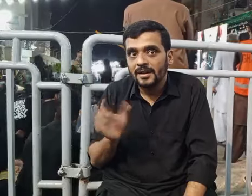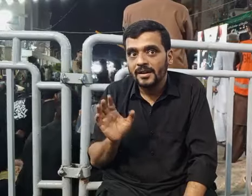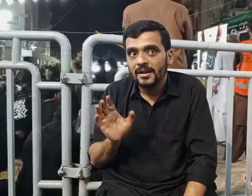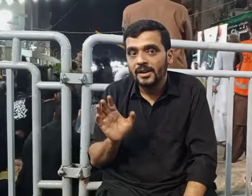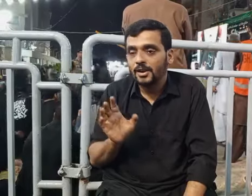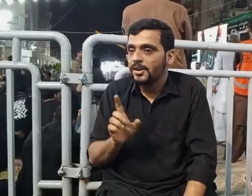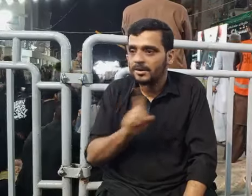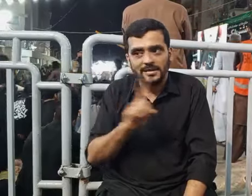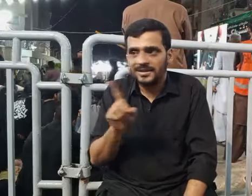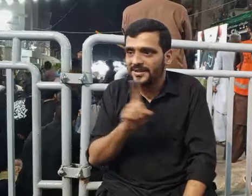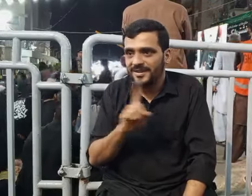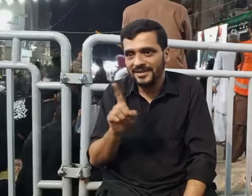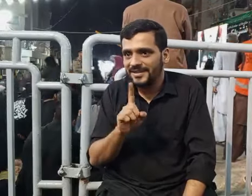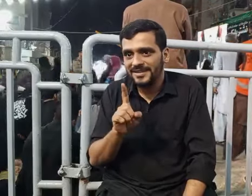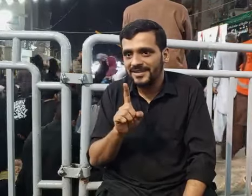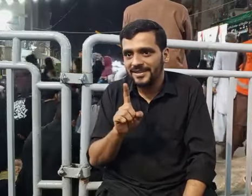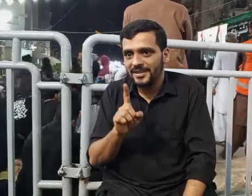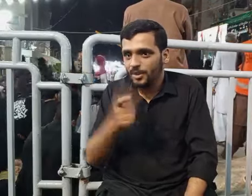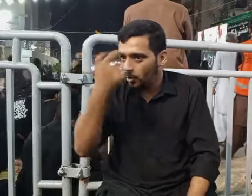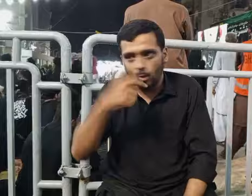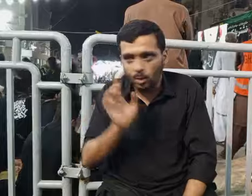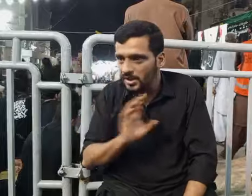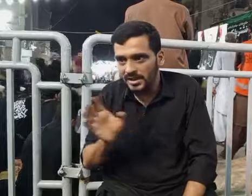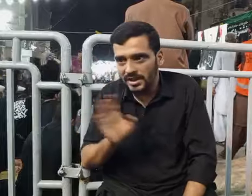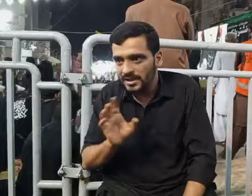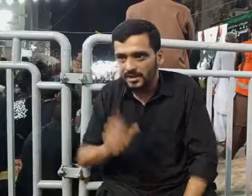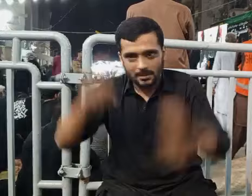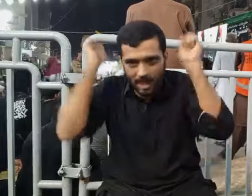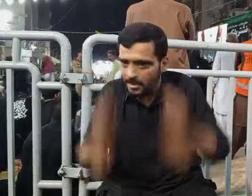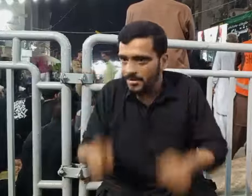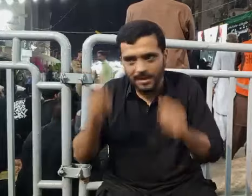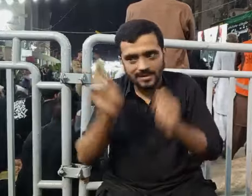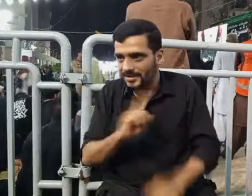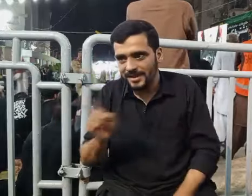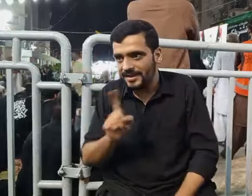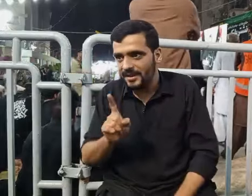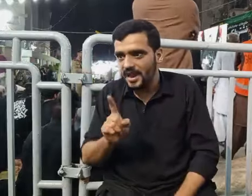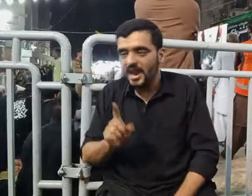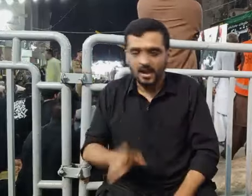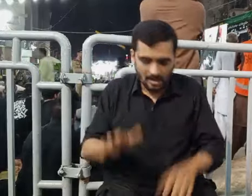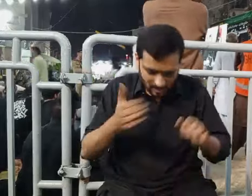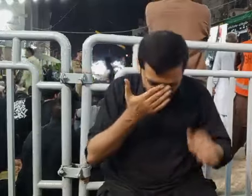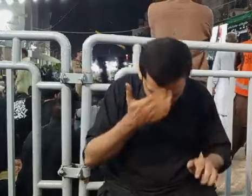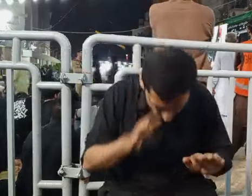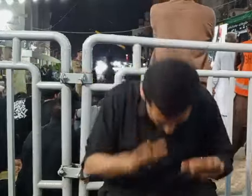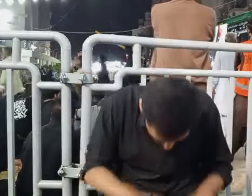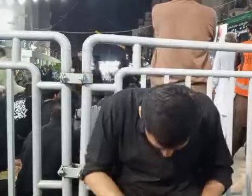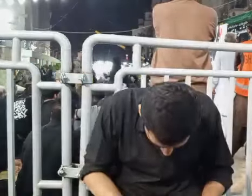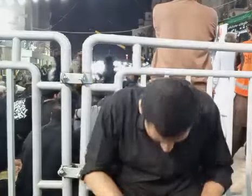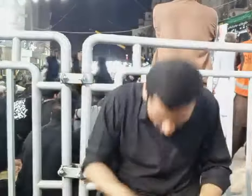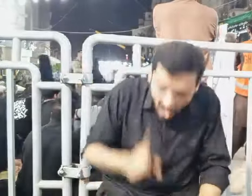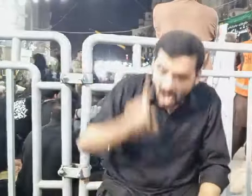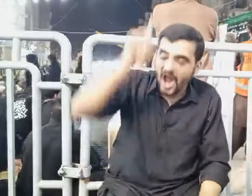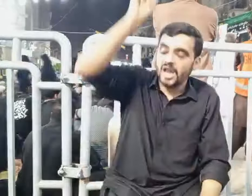رکھا، کب پروردگار تیرا شکر ہے تو نے میری قربانی سب سے زیادہ قبول کر